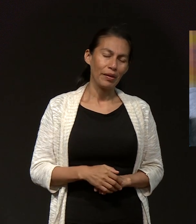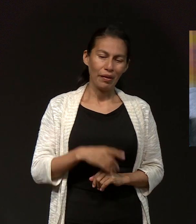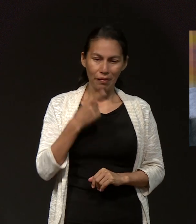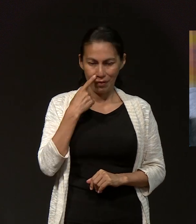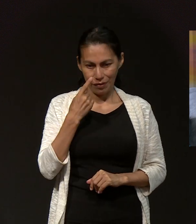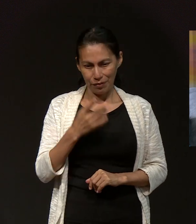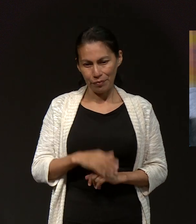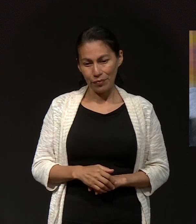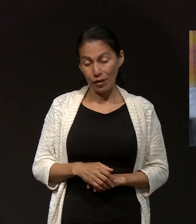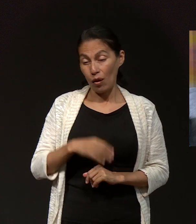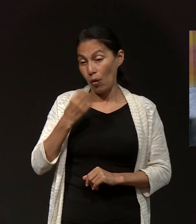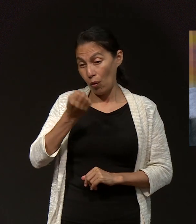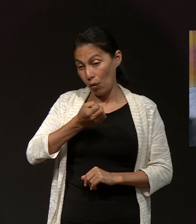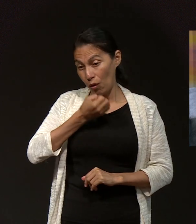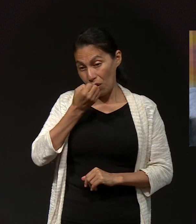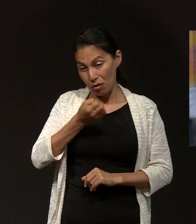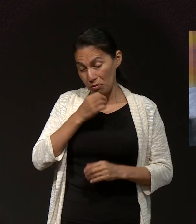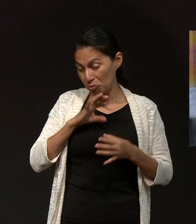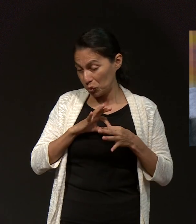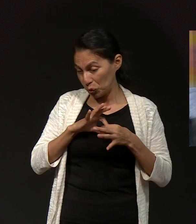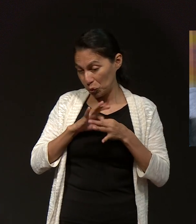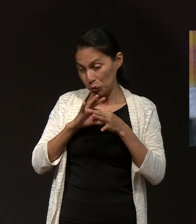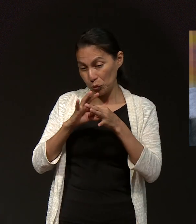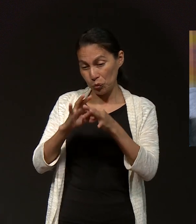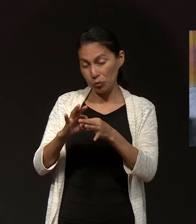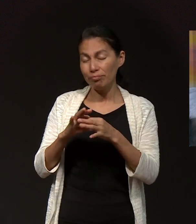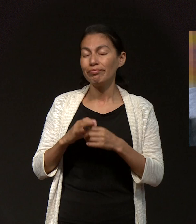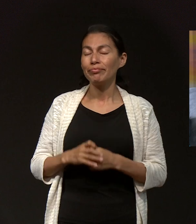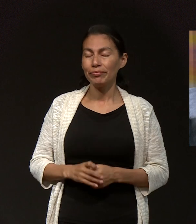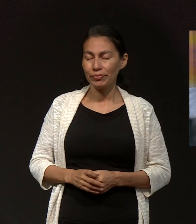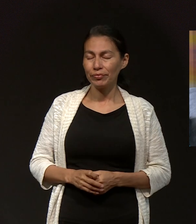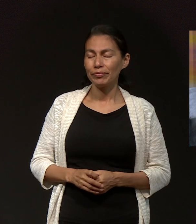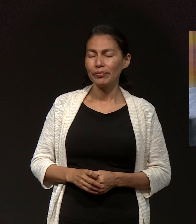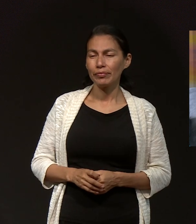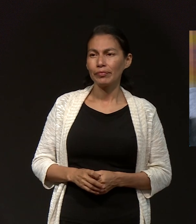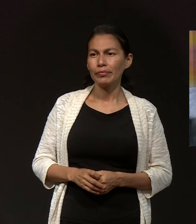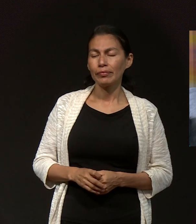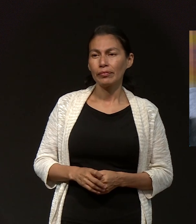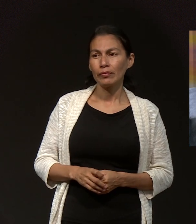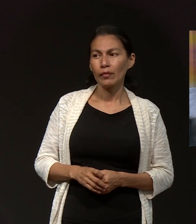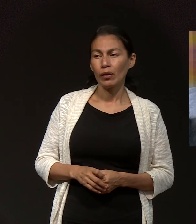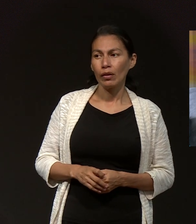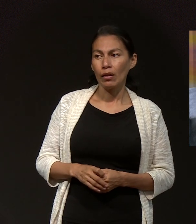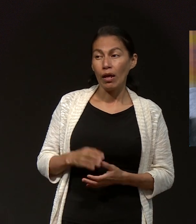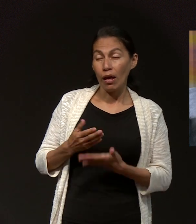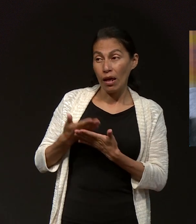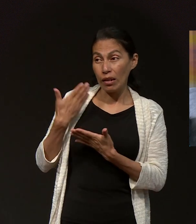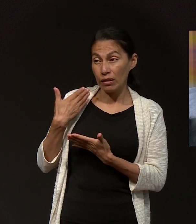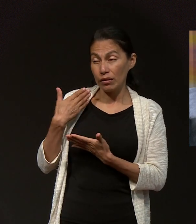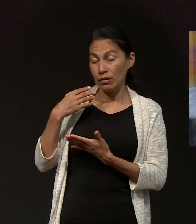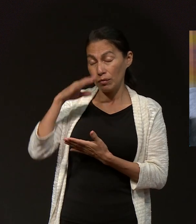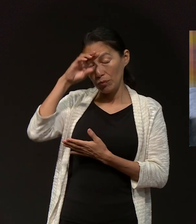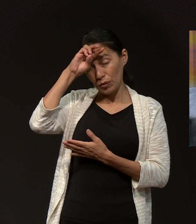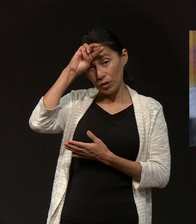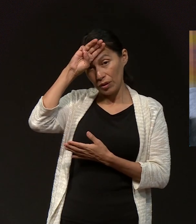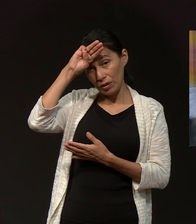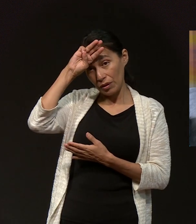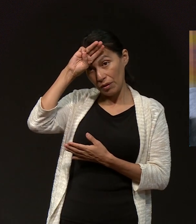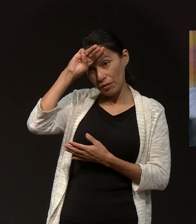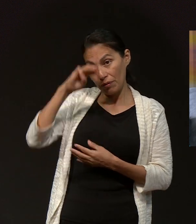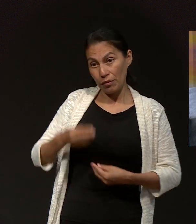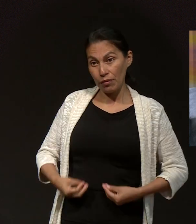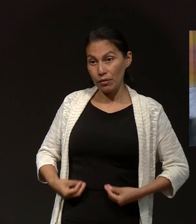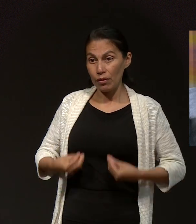tiene que ver mucho con la oración, la verdad, porque hubo una época en Monterrey